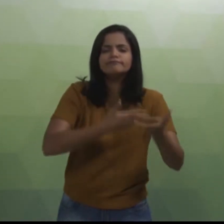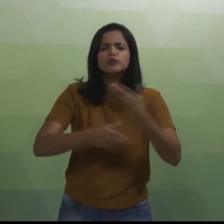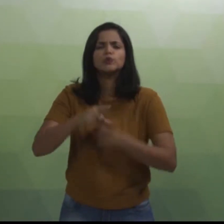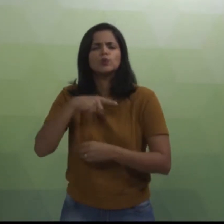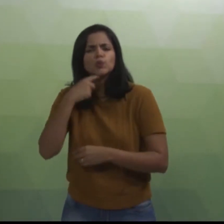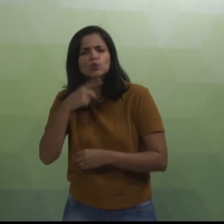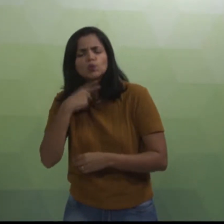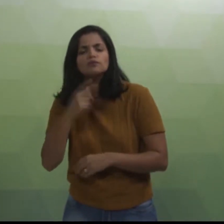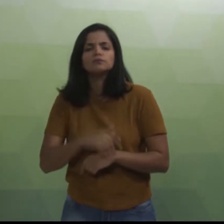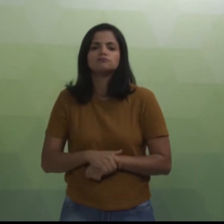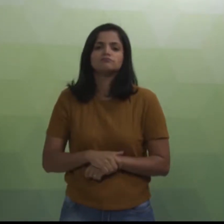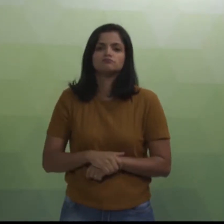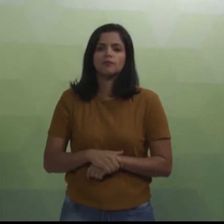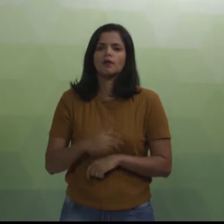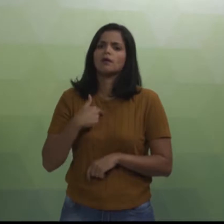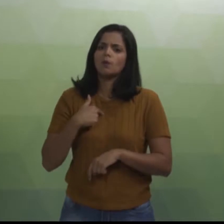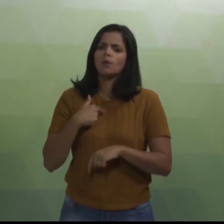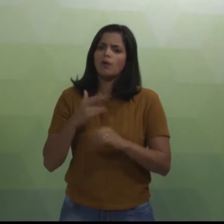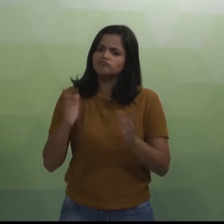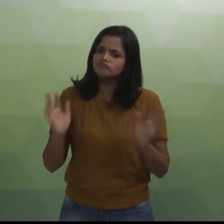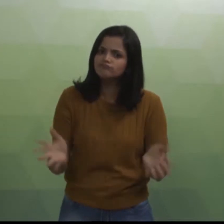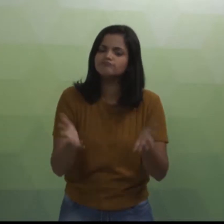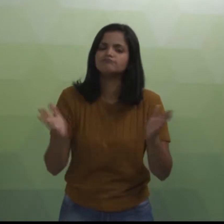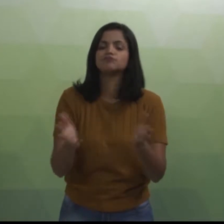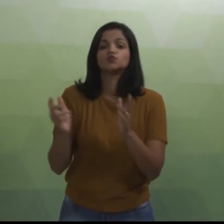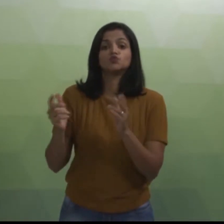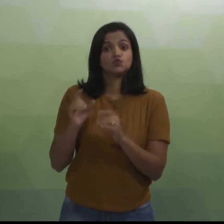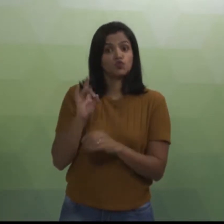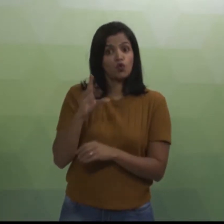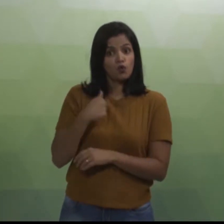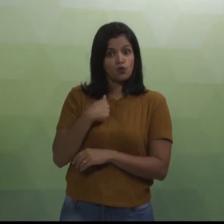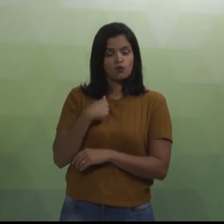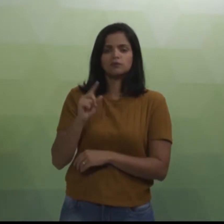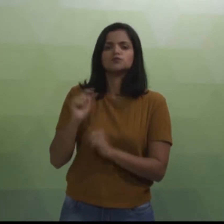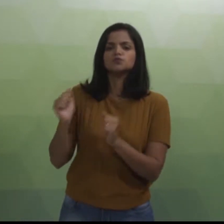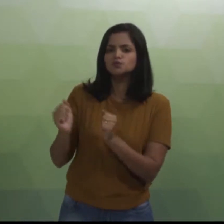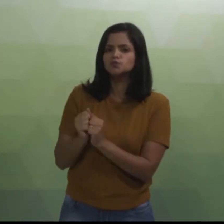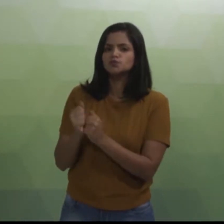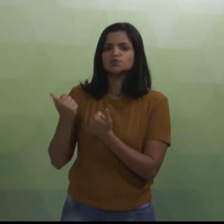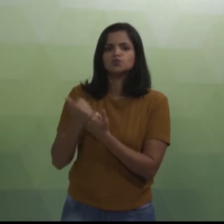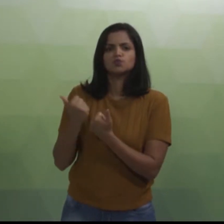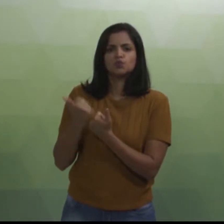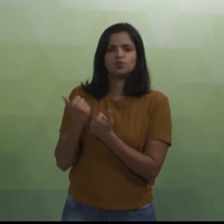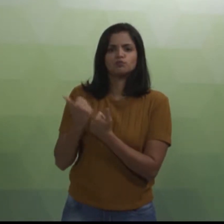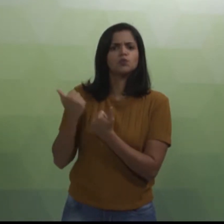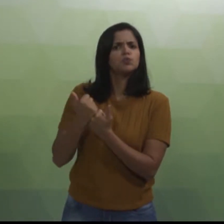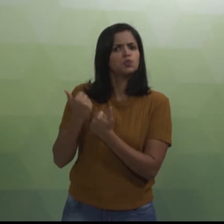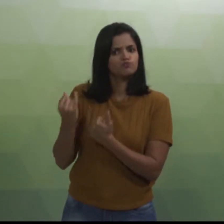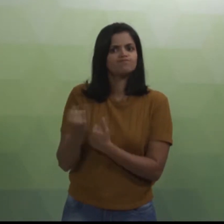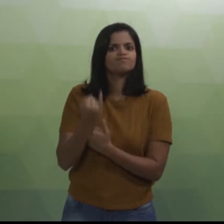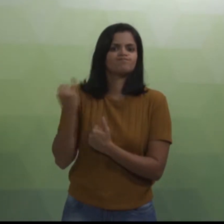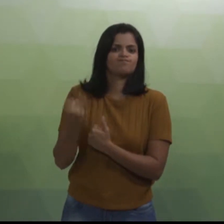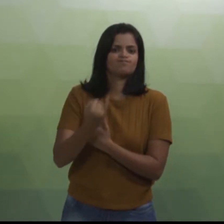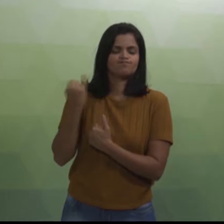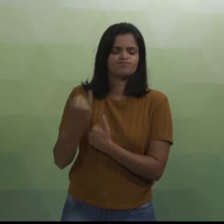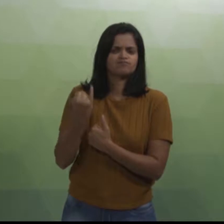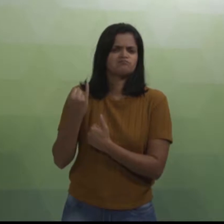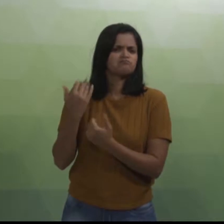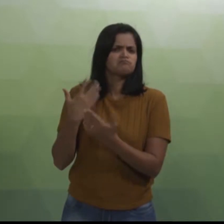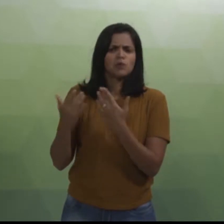interajam. E se tiver dúvidas, contem comigo e também com o tutor. Isso é muito importante.